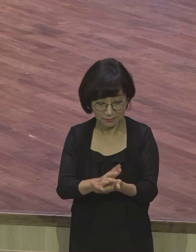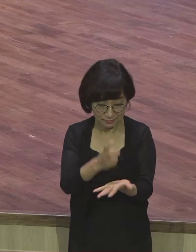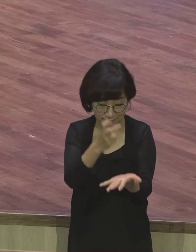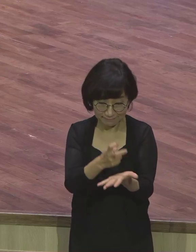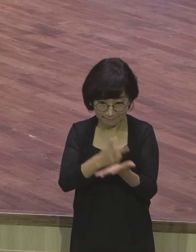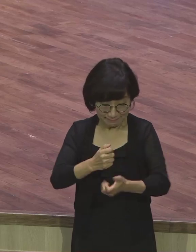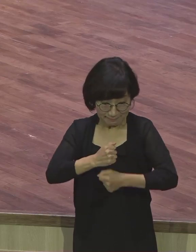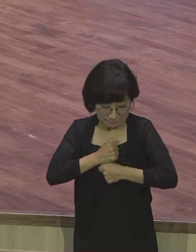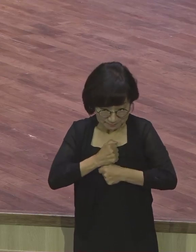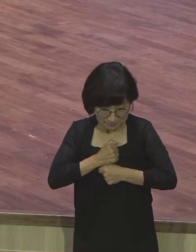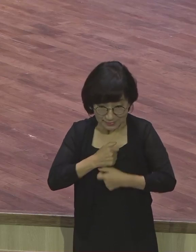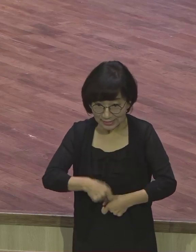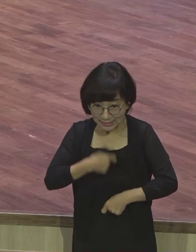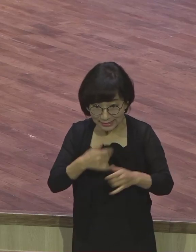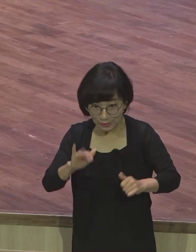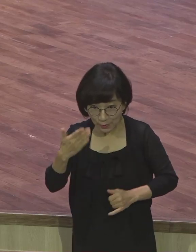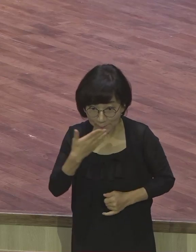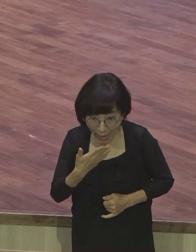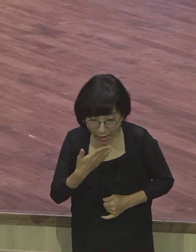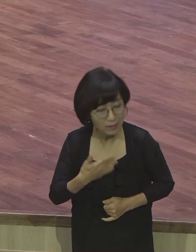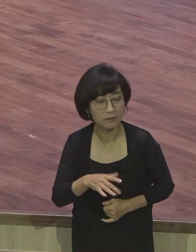어렵게 되는 거 아니다.